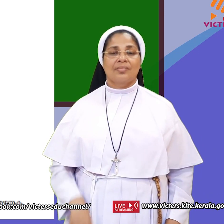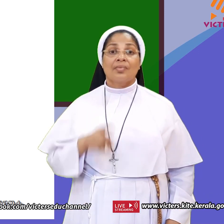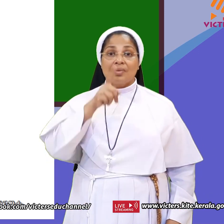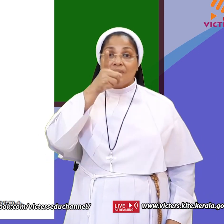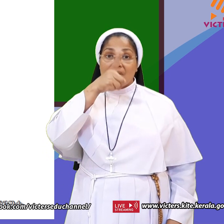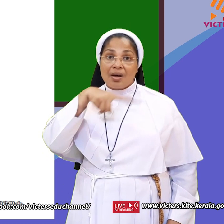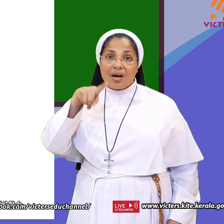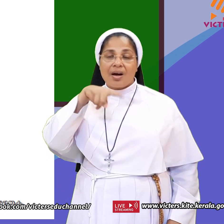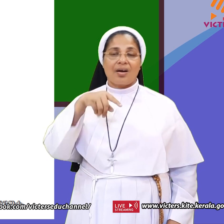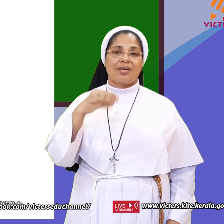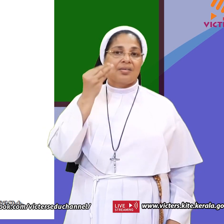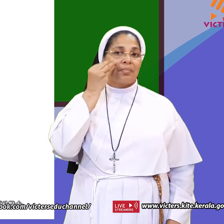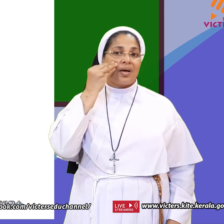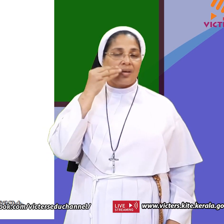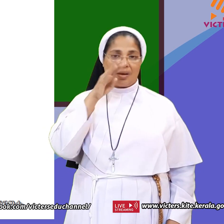പൂരിപ്പിക്കൽ.